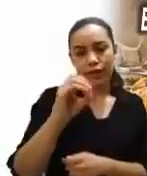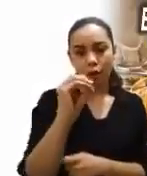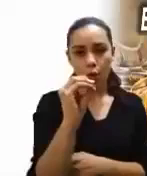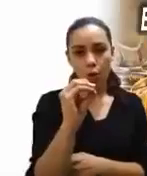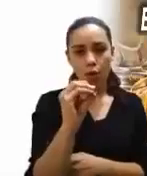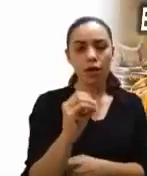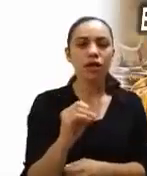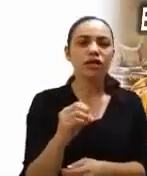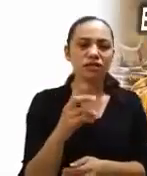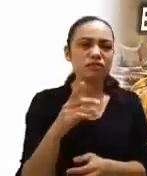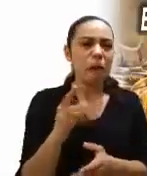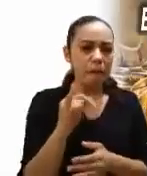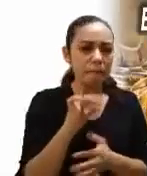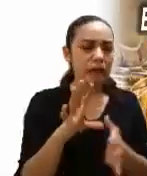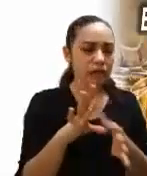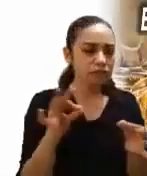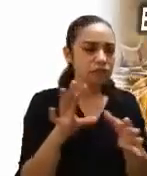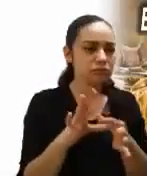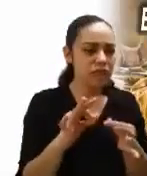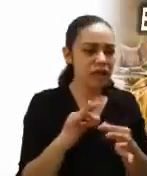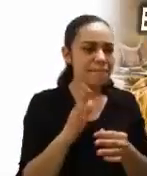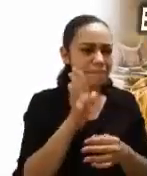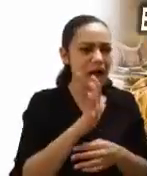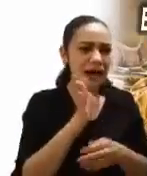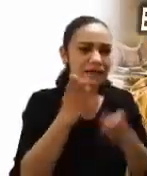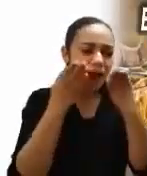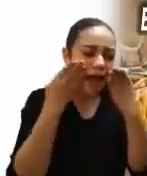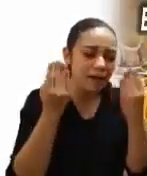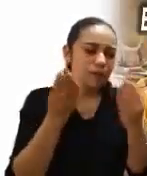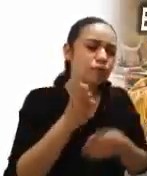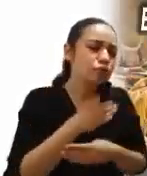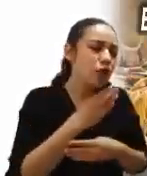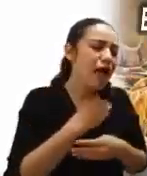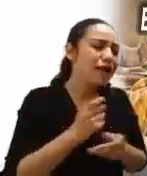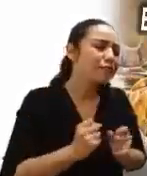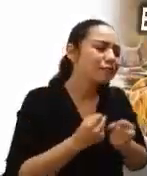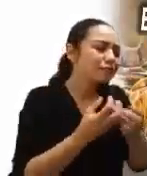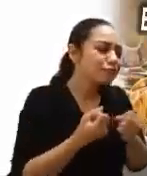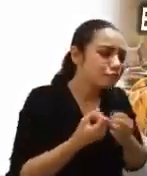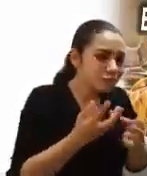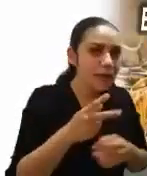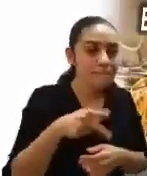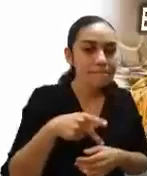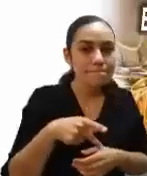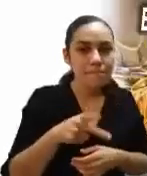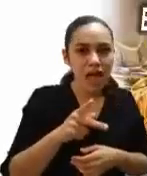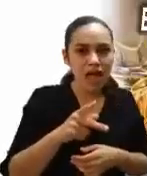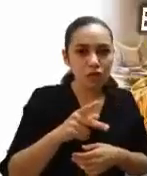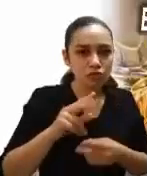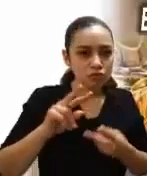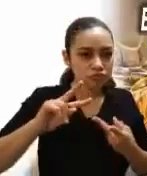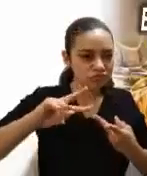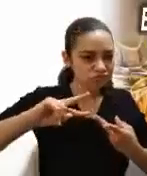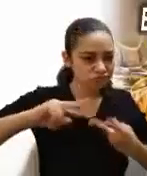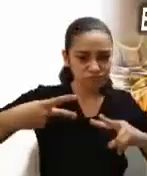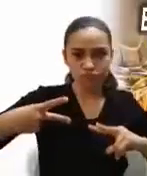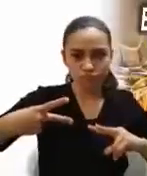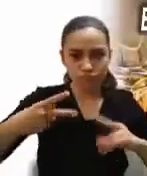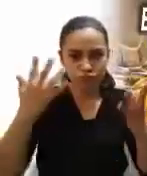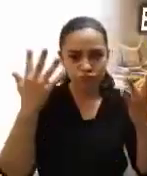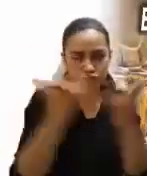doble intención de beneficiarse de los pobres. Y así muchos programas y